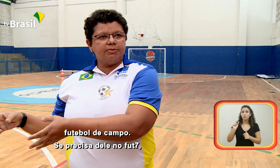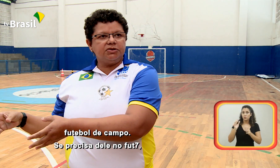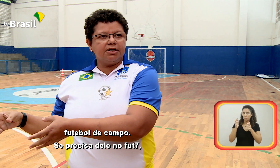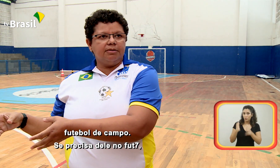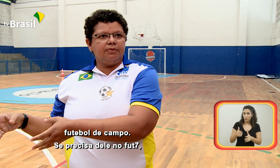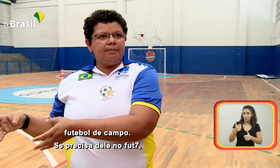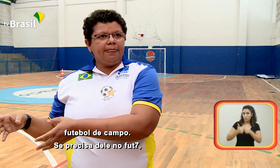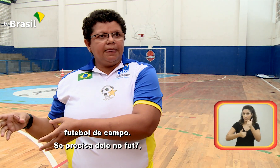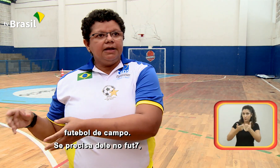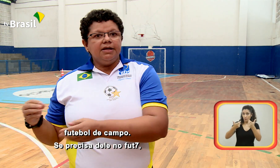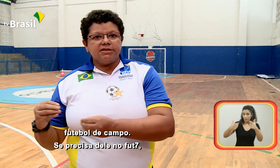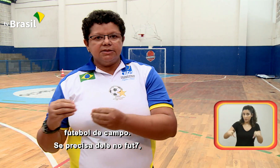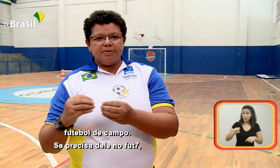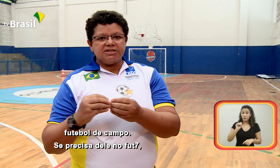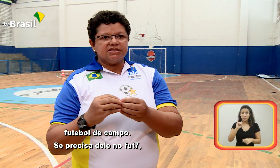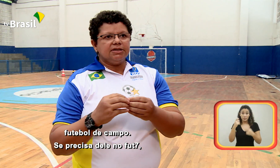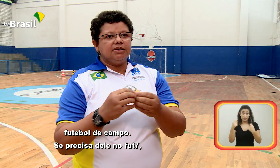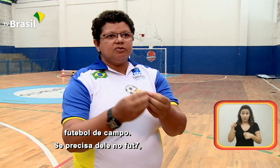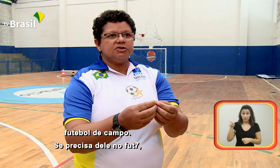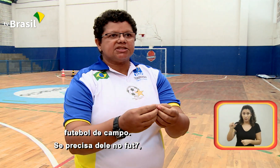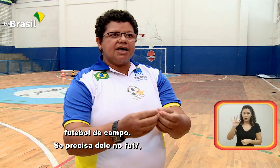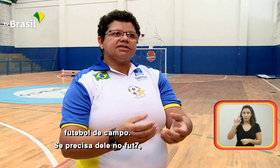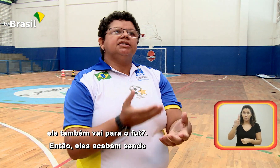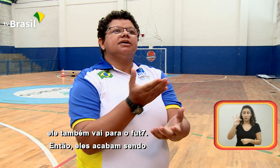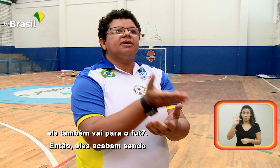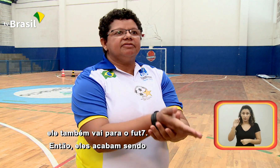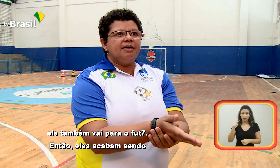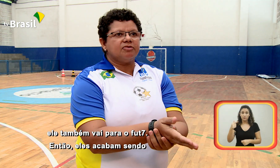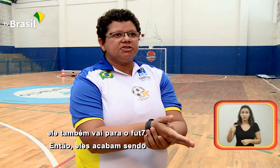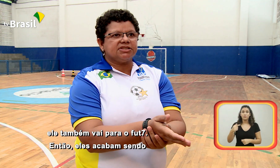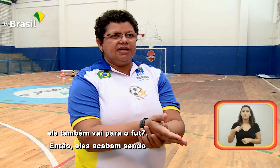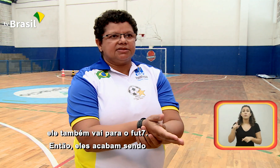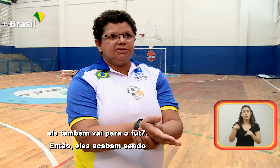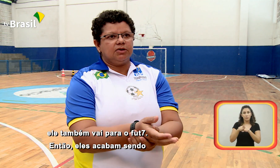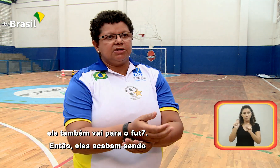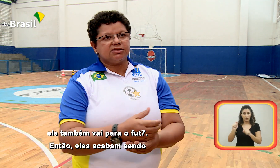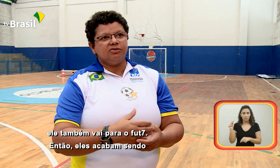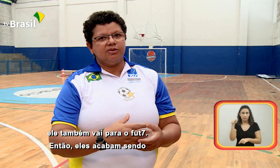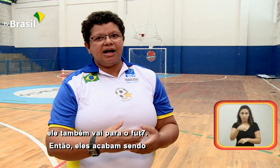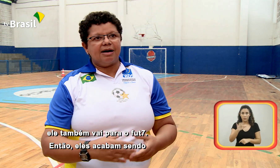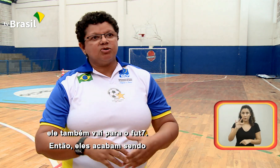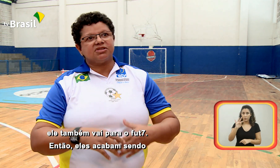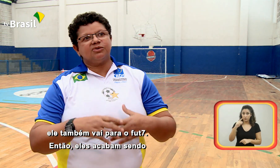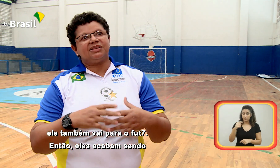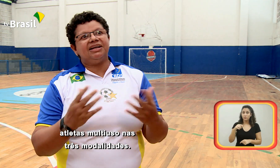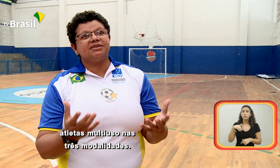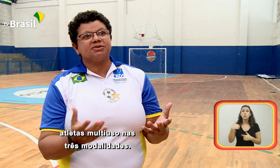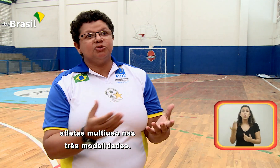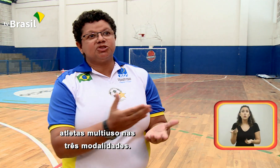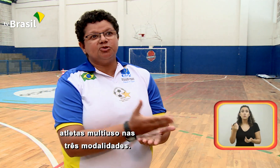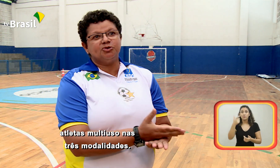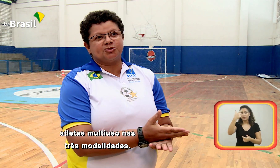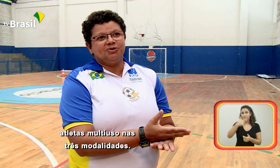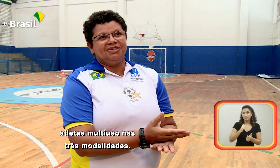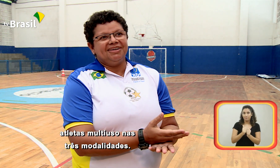de campo. Se precisa dele no futsal, ele também vai para o futsal. Então, eles acabam sendo atletas multiuso,